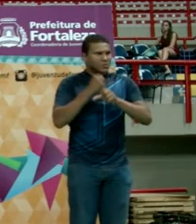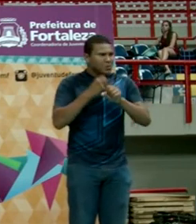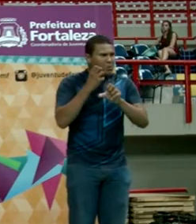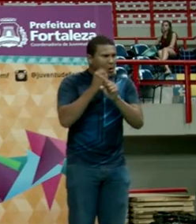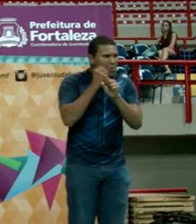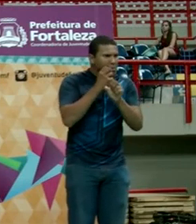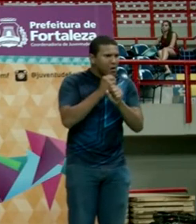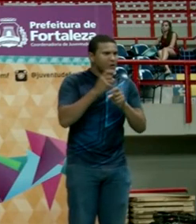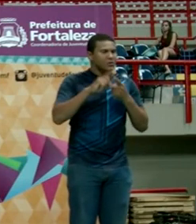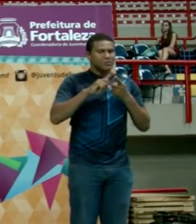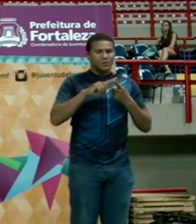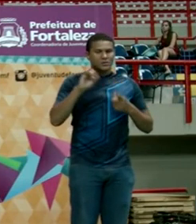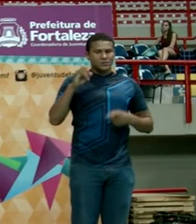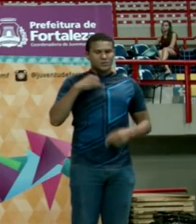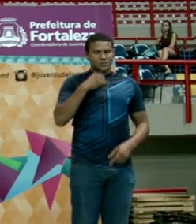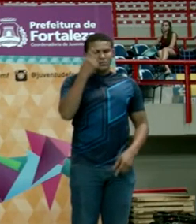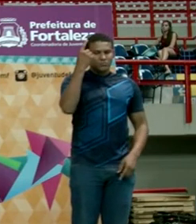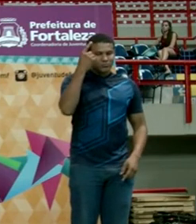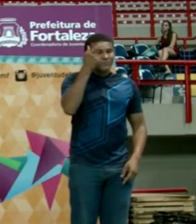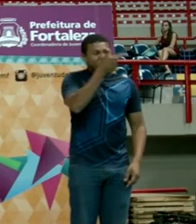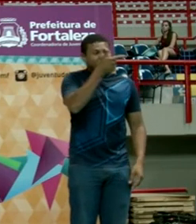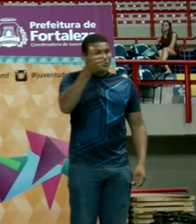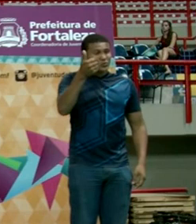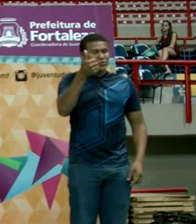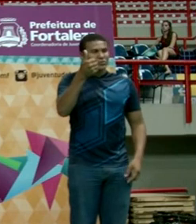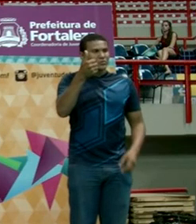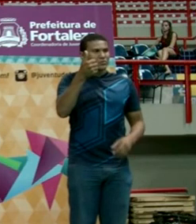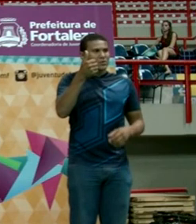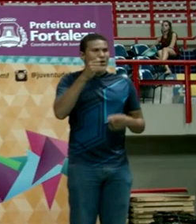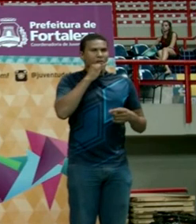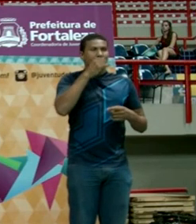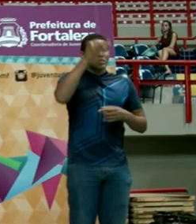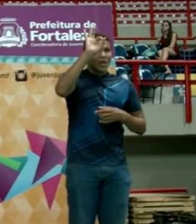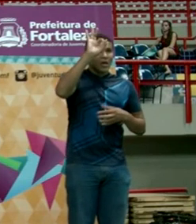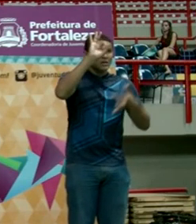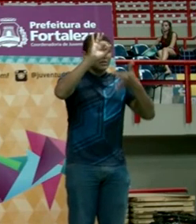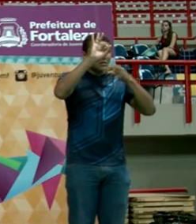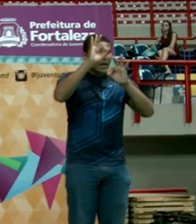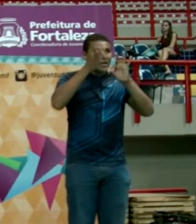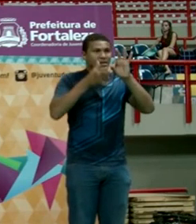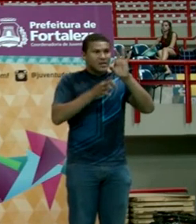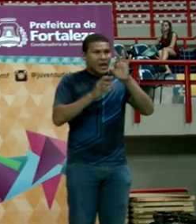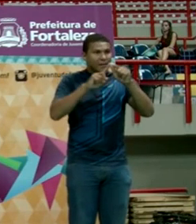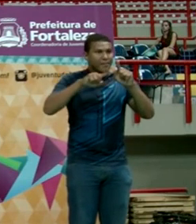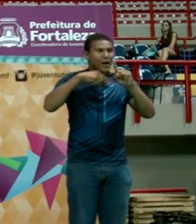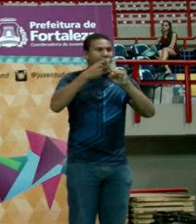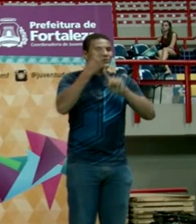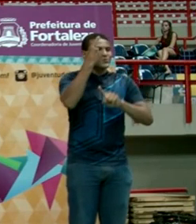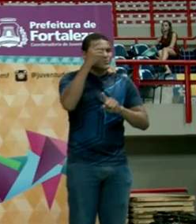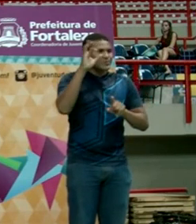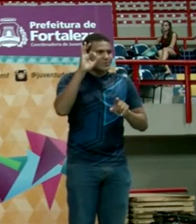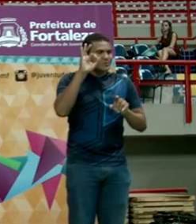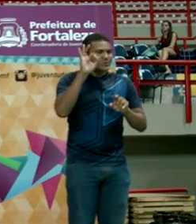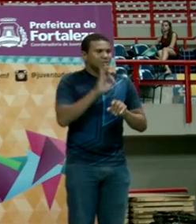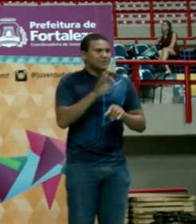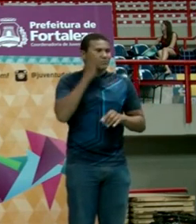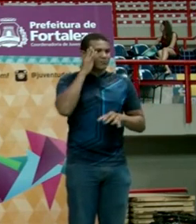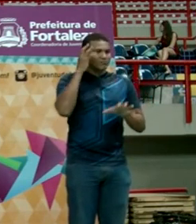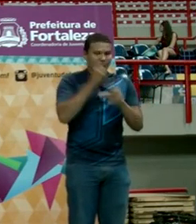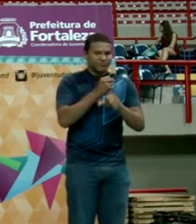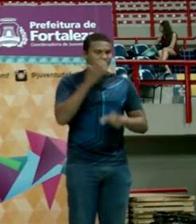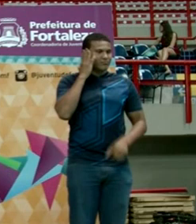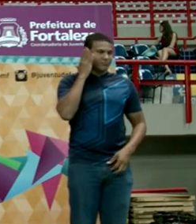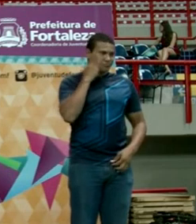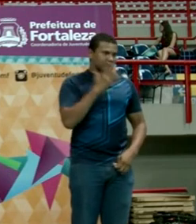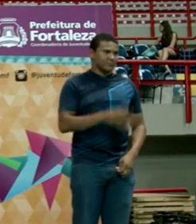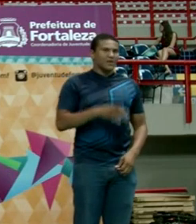10% mais 10% mais 1%. Então você acaba vendo que acaba sendo um joguinho de